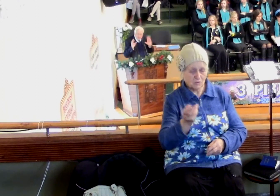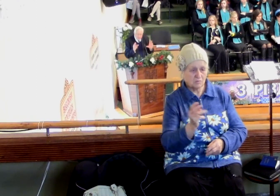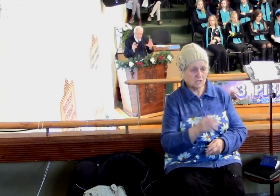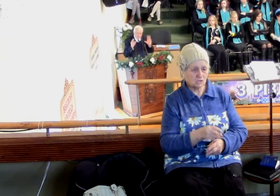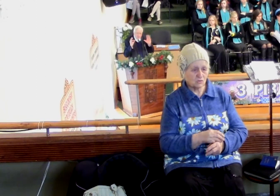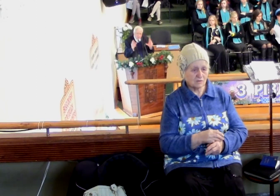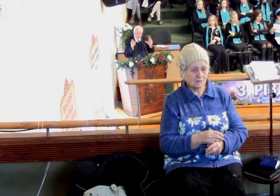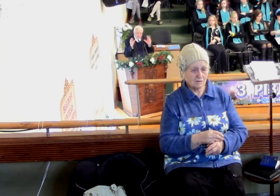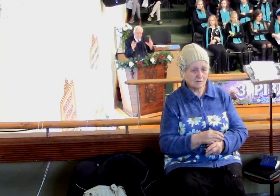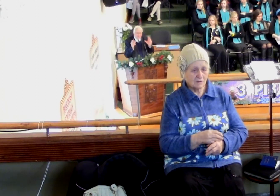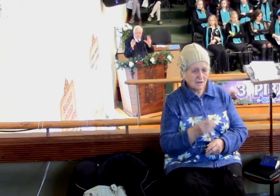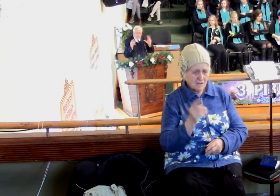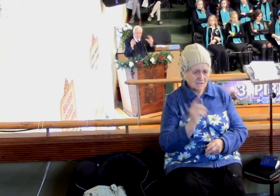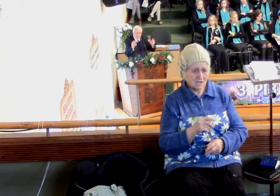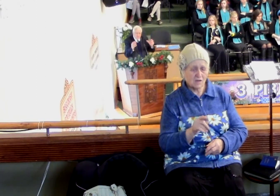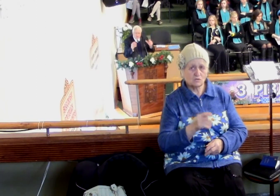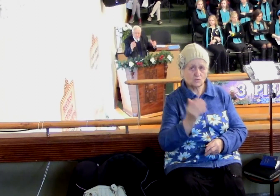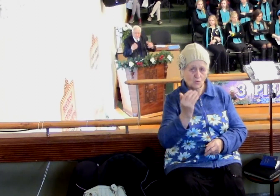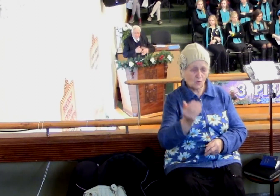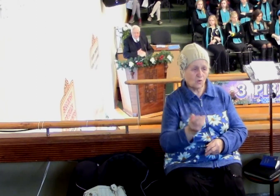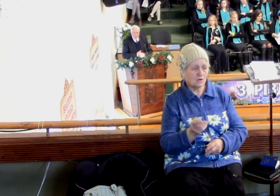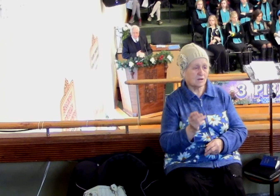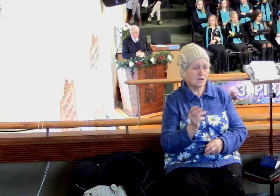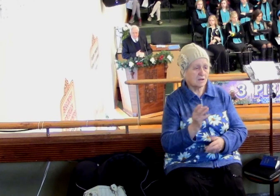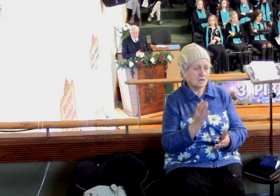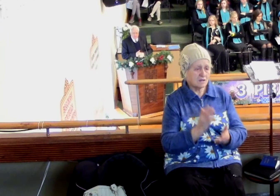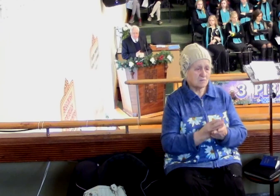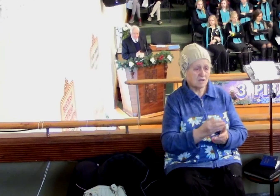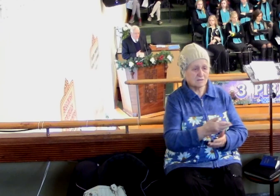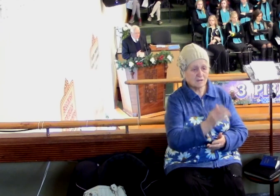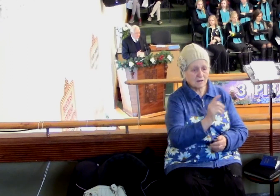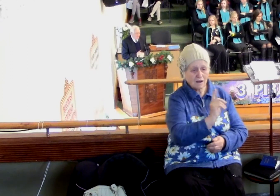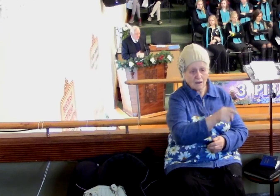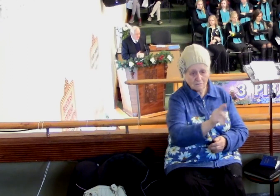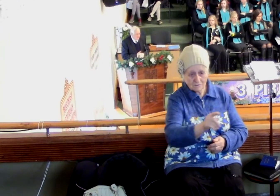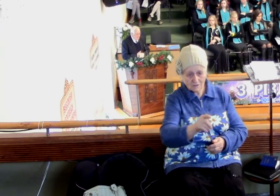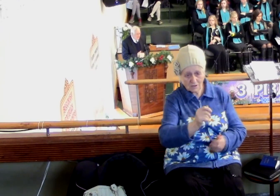мы знаем, что он имеет к нам, каждому,